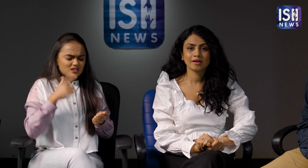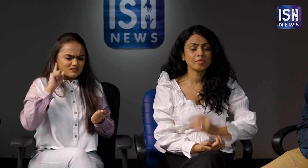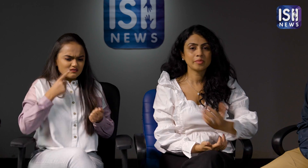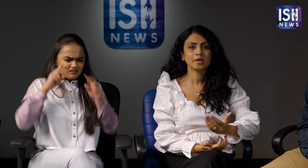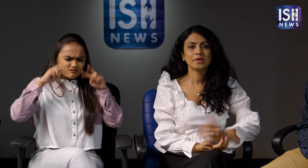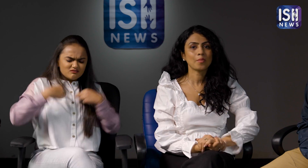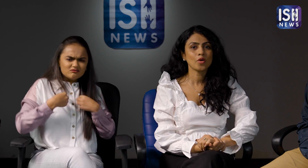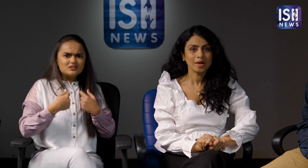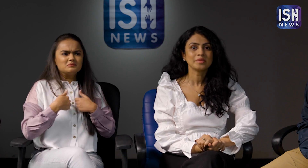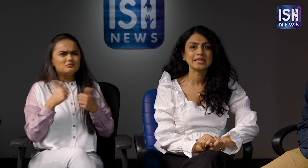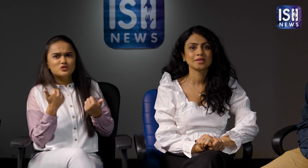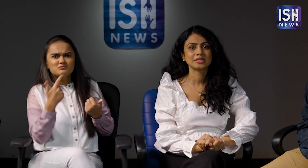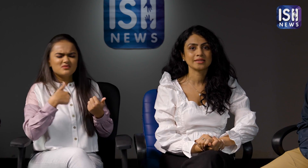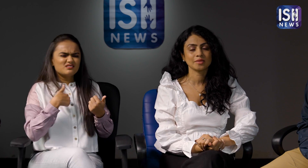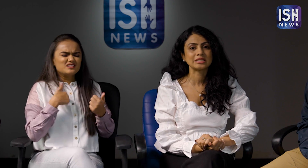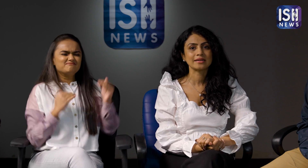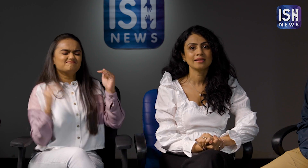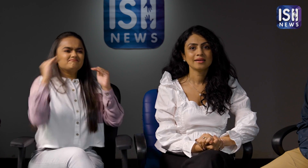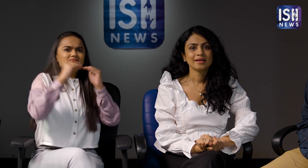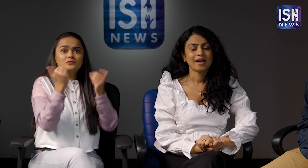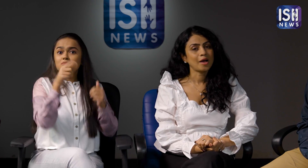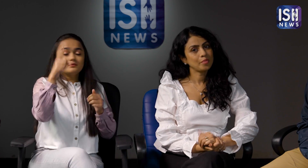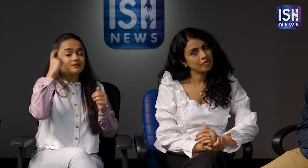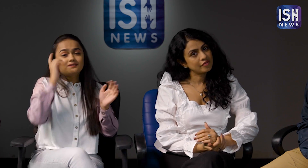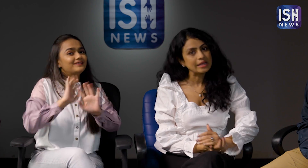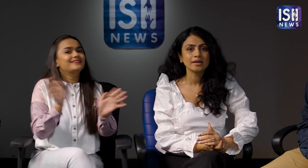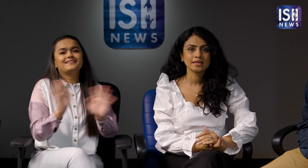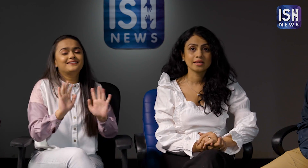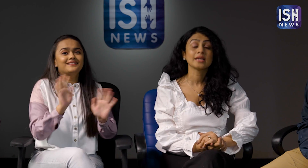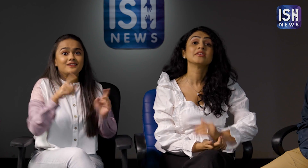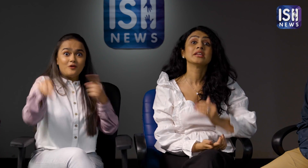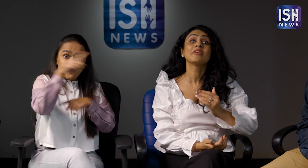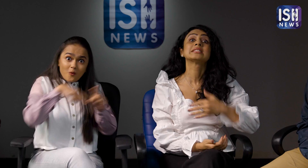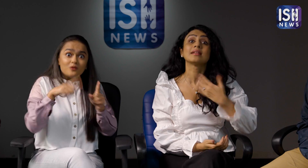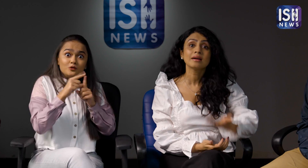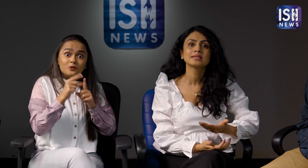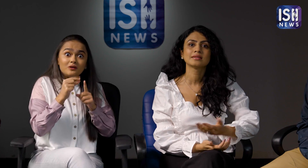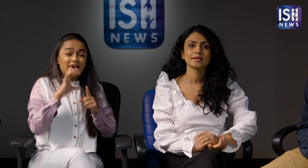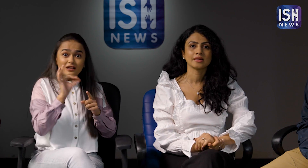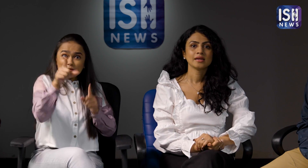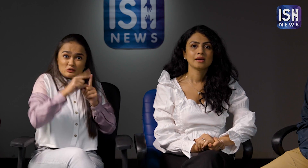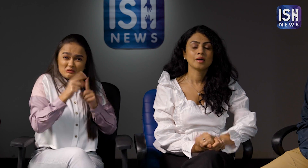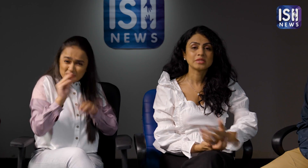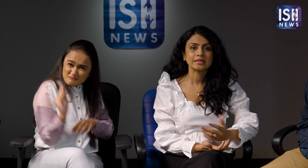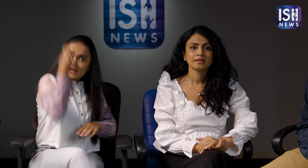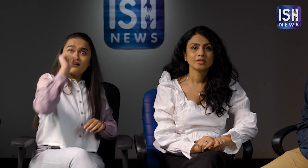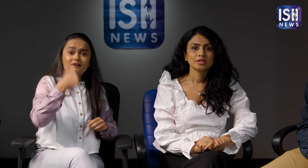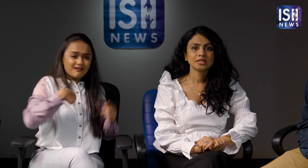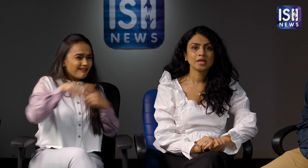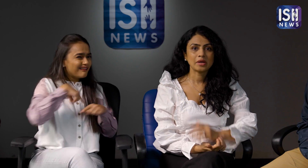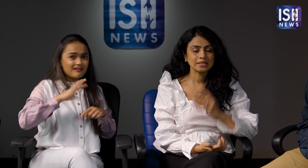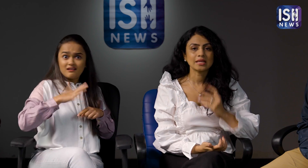से कभी भी अपने आप को कम नहीं समझिएगा. आप वही कर सकते हैं, इनफैक्ट ज़्यादा कर सकते हैं